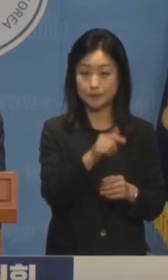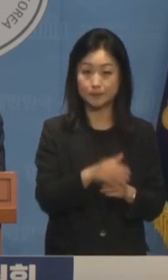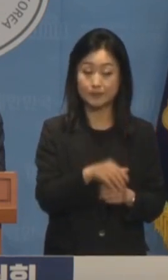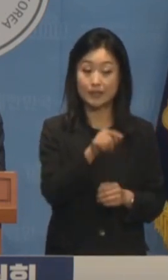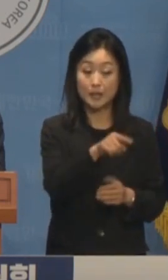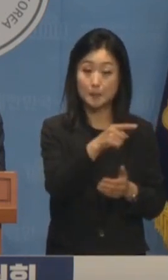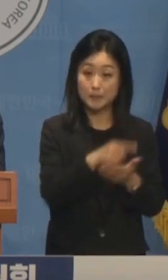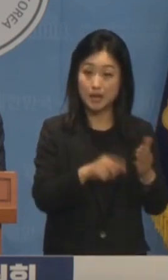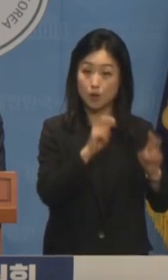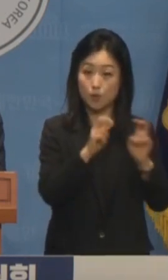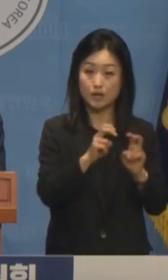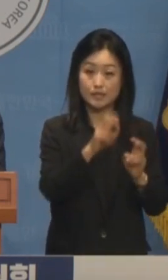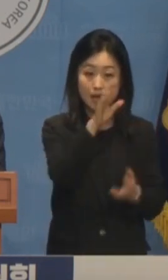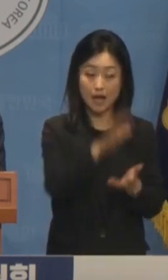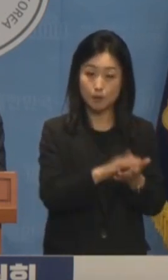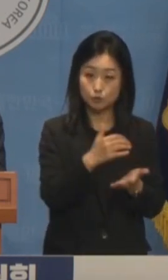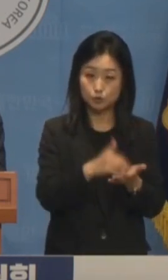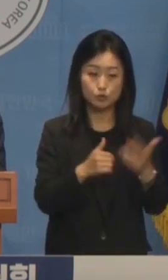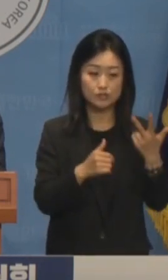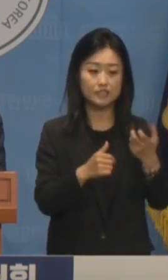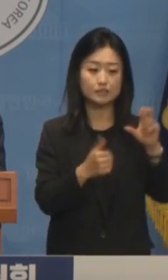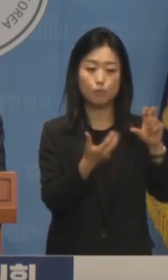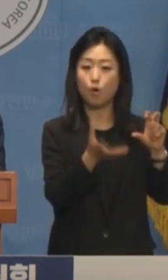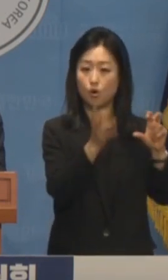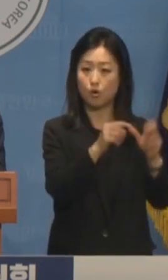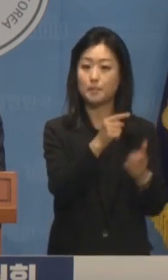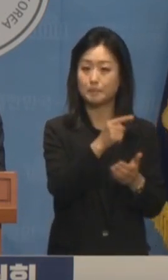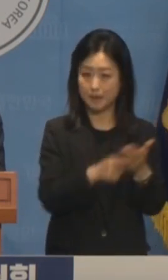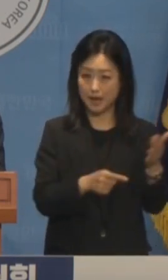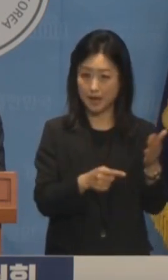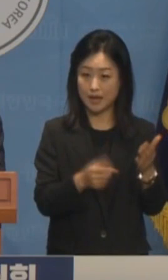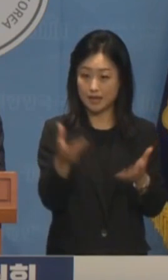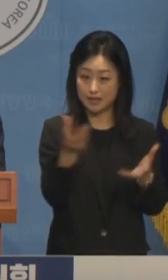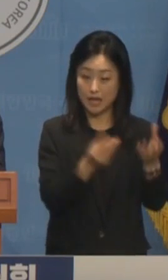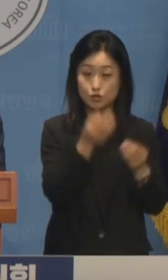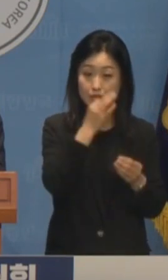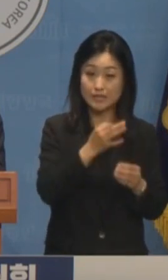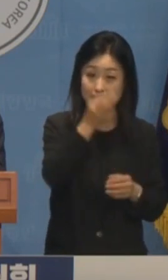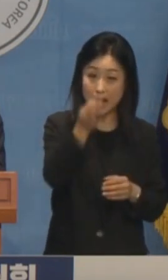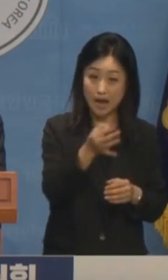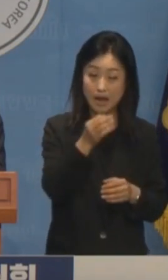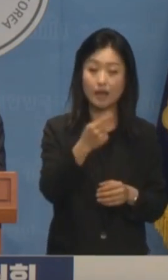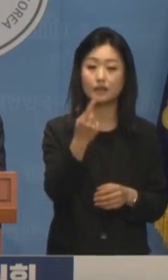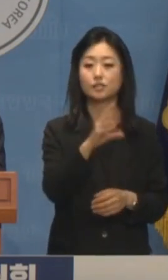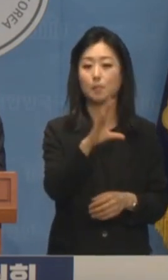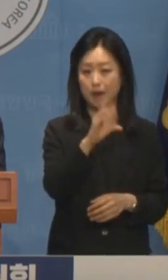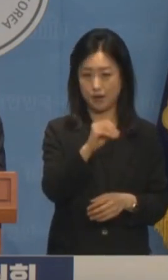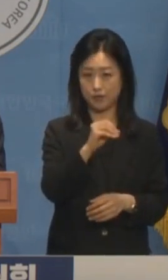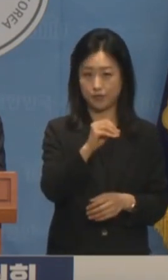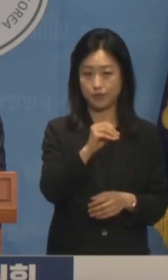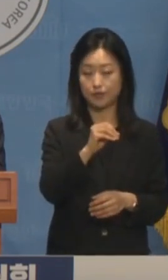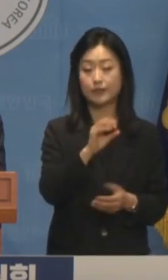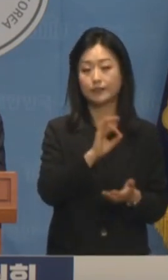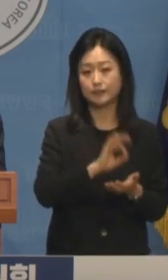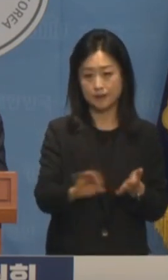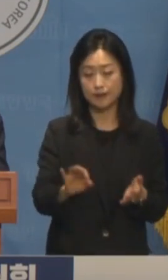피해 업체는 약 75억 원의 손해와 함께 지금도 대출이자만 월 1,000만 원이 넘게 나가고